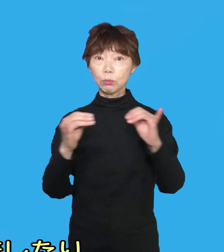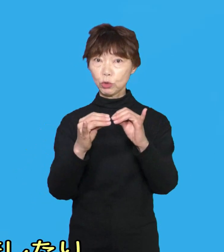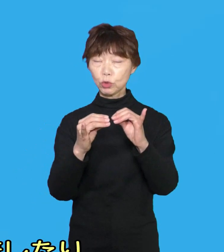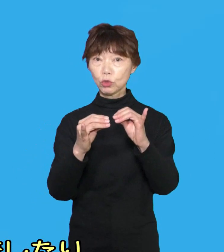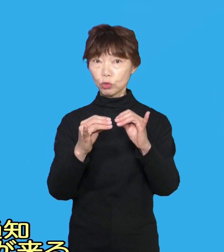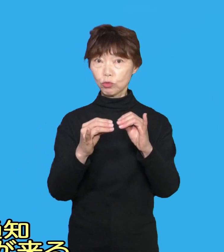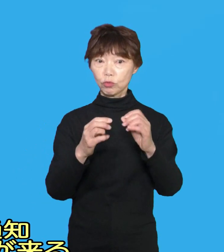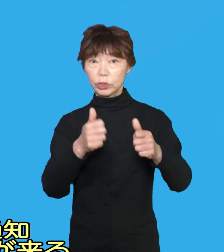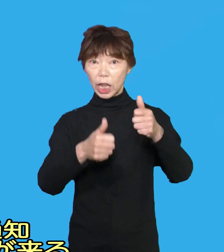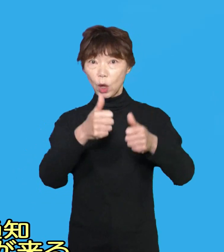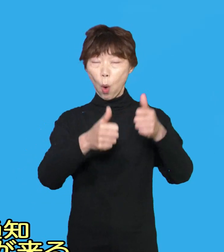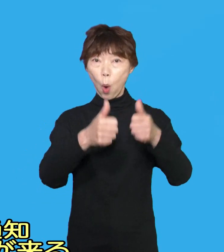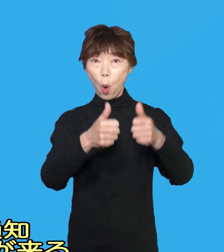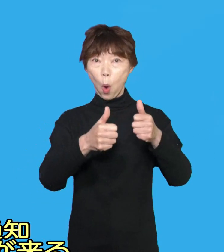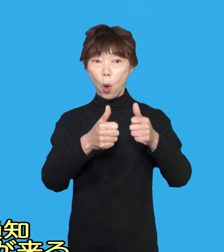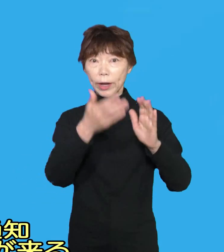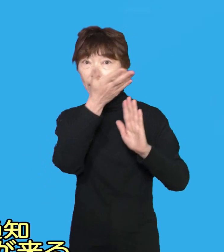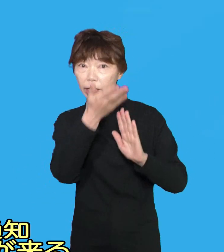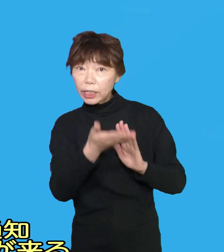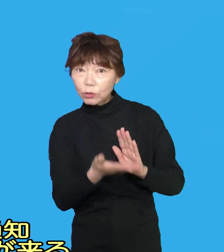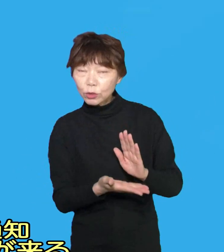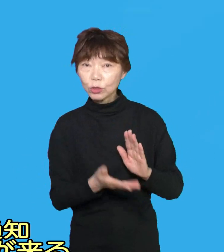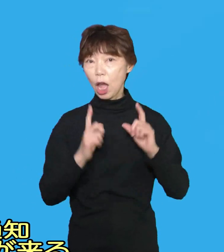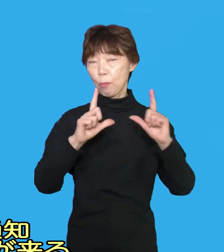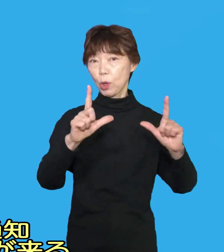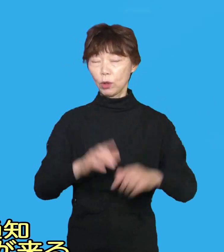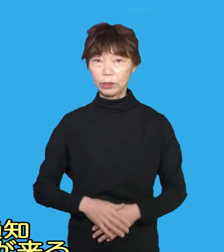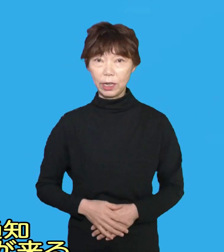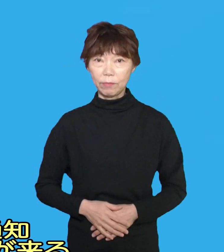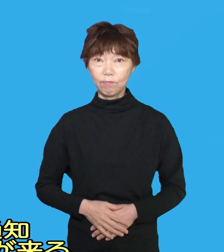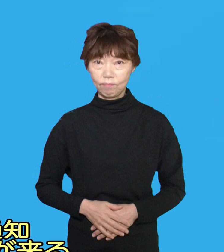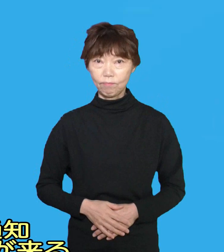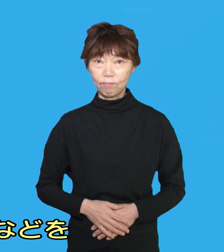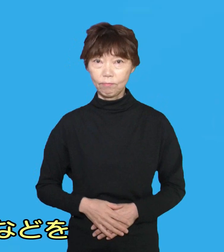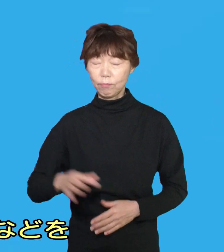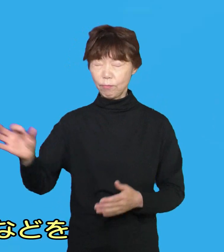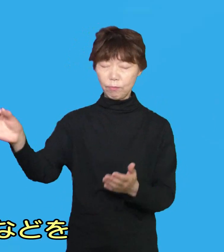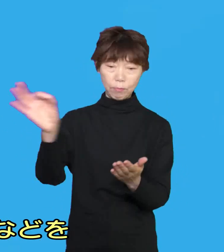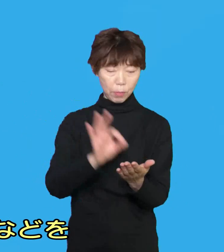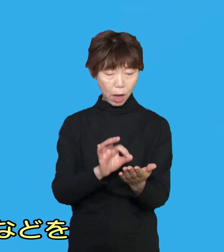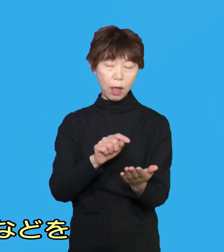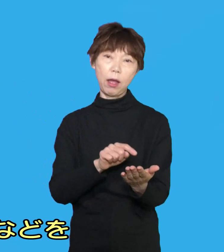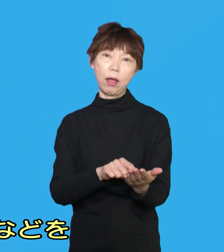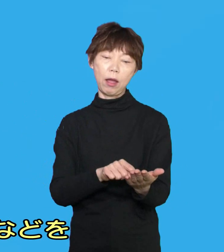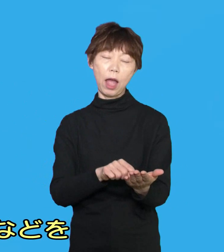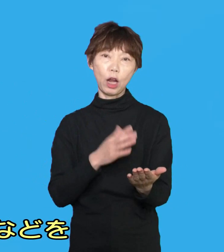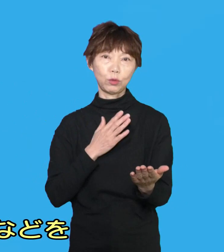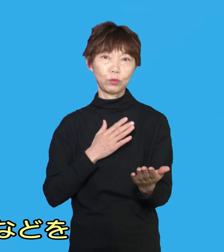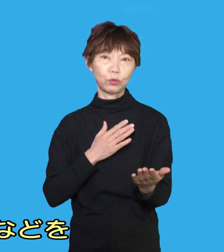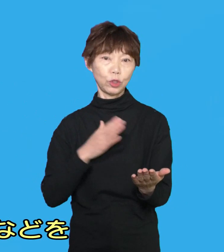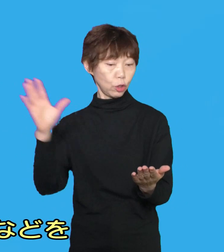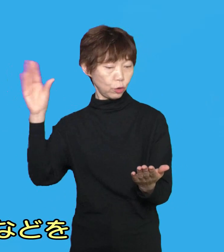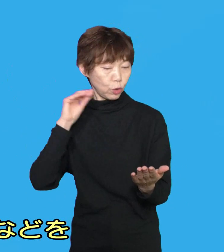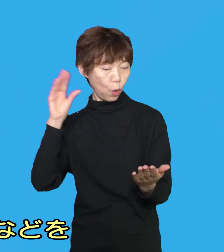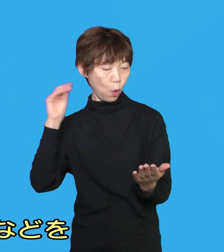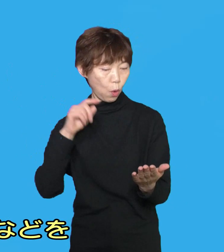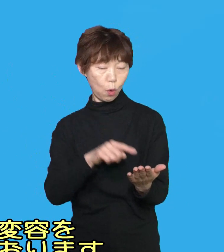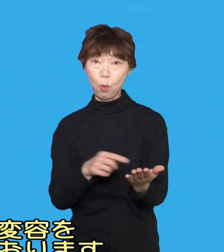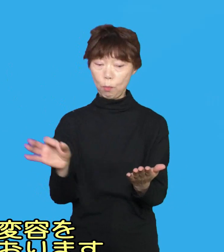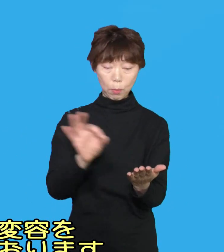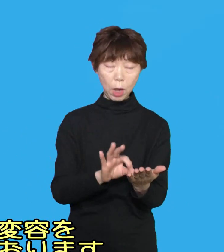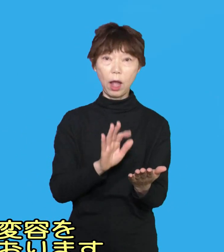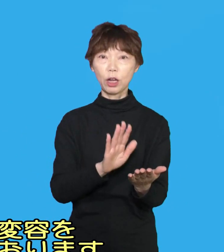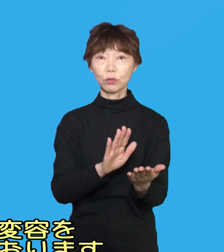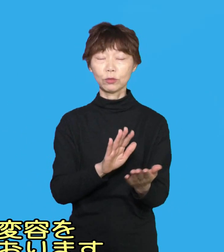発表したり、またプッシュ通知、スマホから連絡が来る、 健康情報の提供などを行い